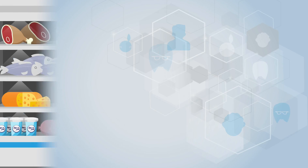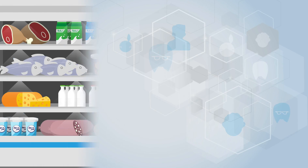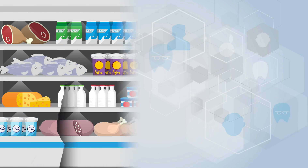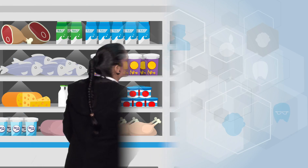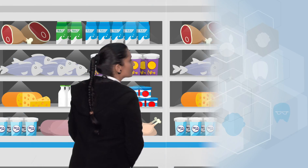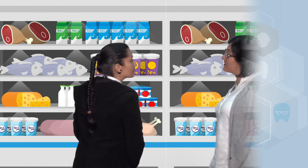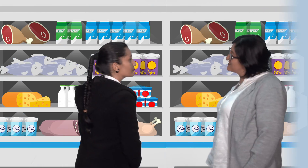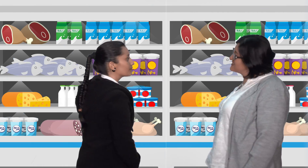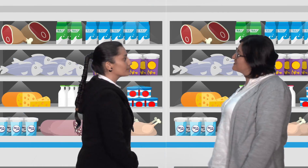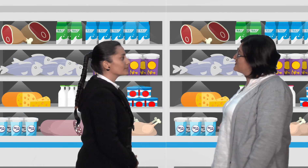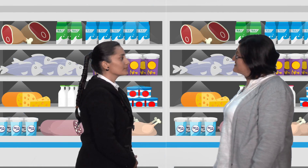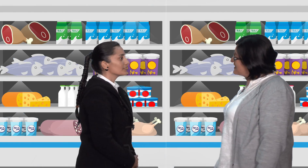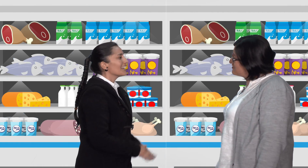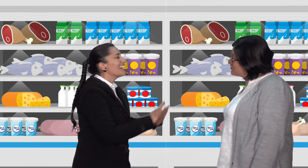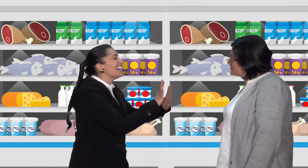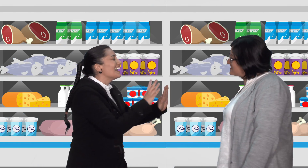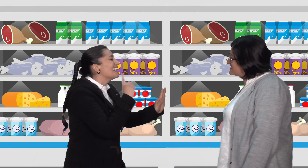¿Me puedes decir dónde están las frutas?